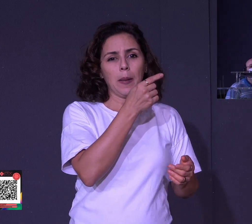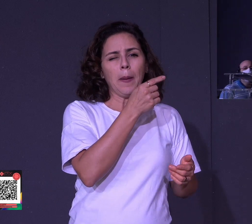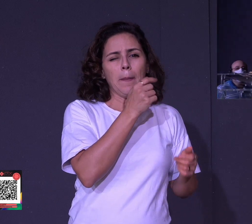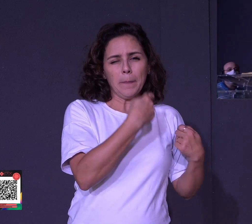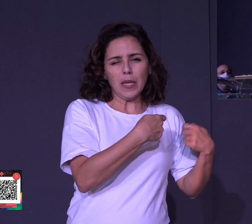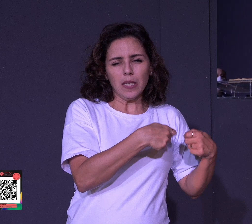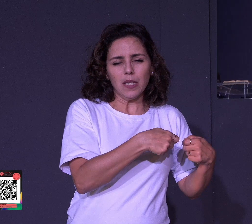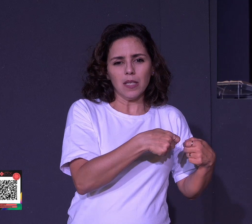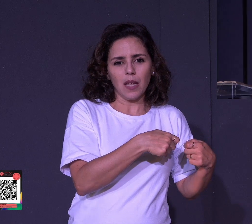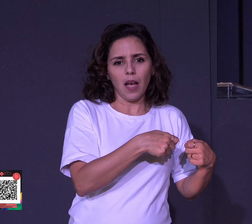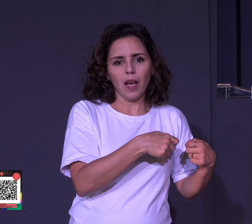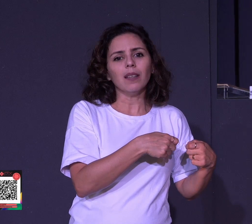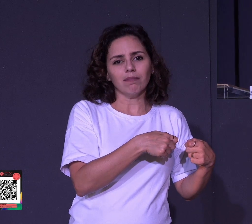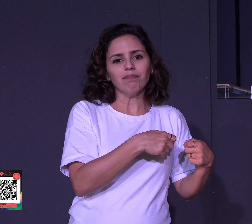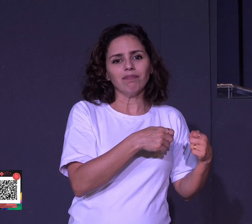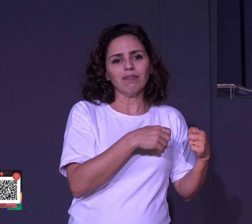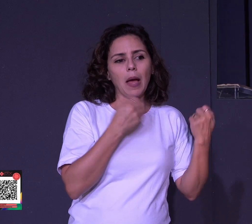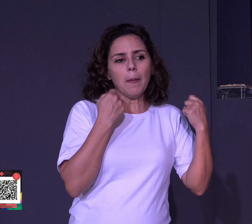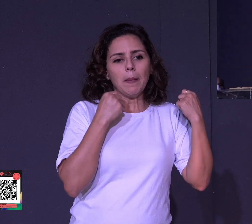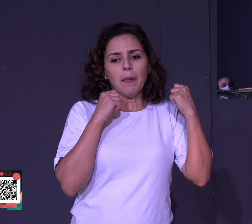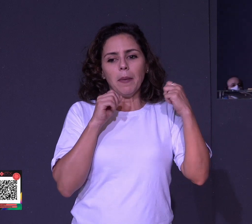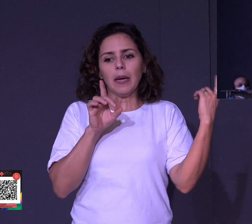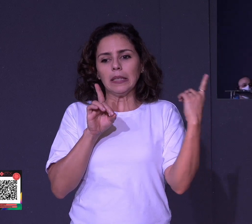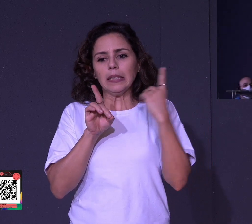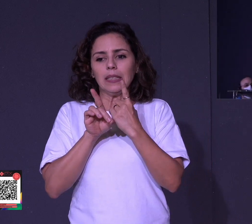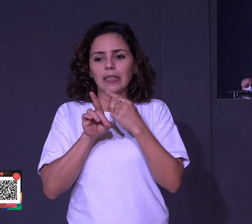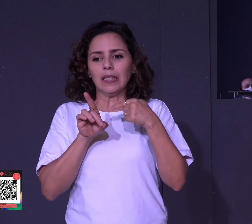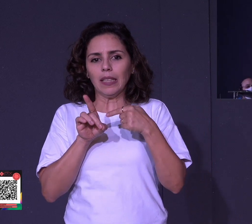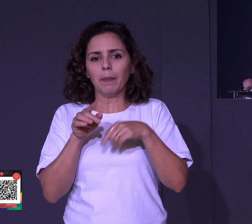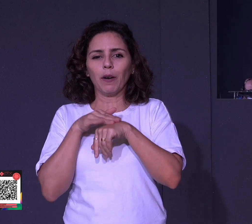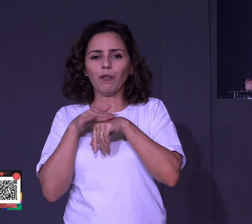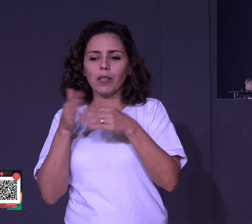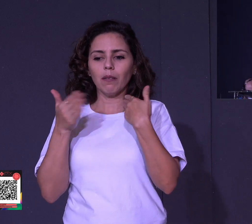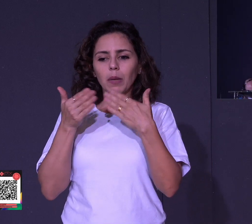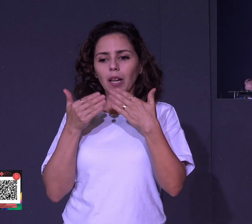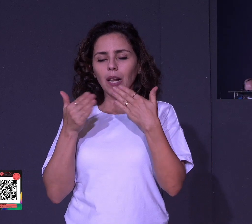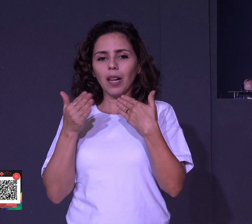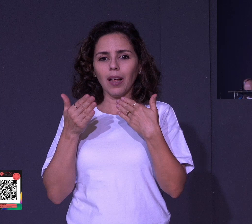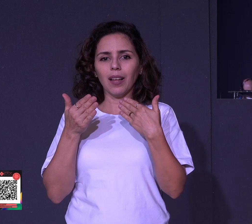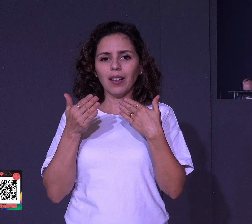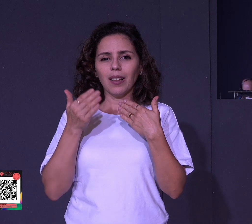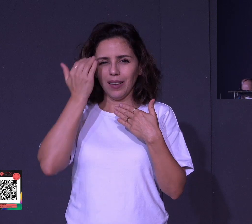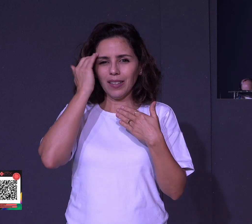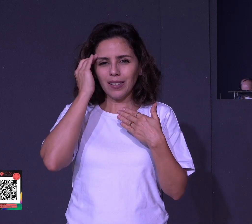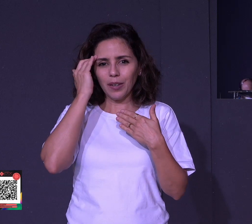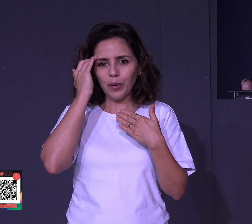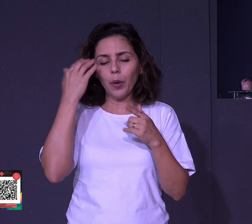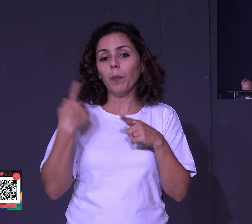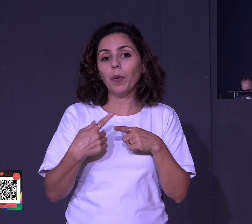quem? Quem não se amoldou ao mundo. Porque há muito